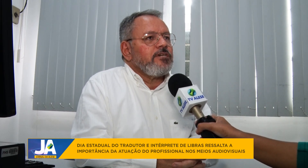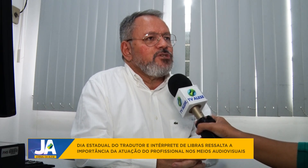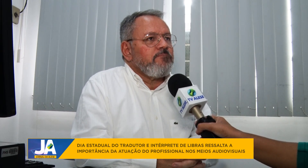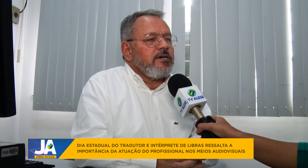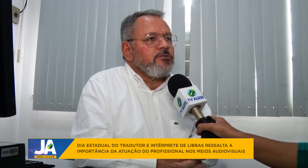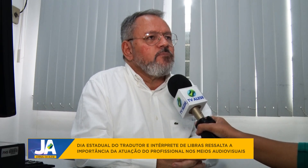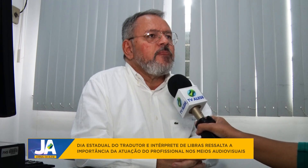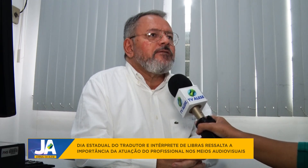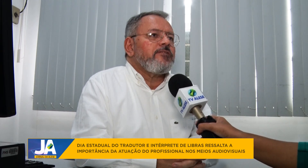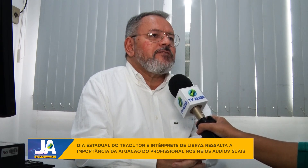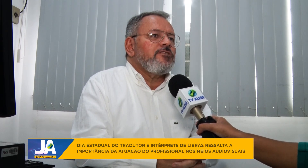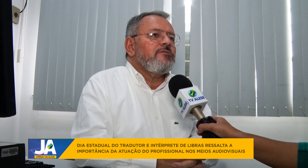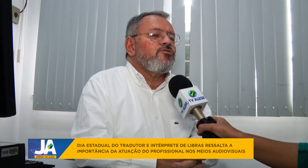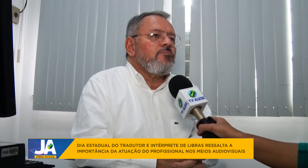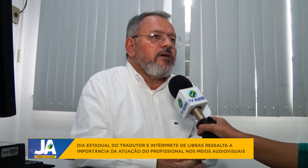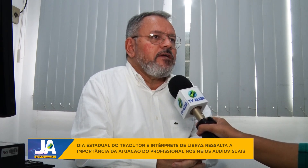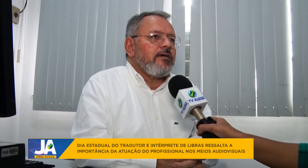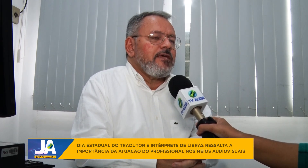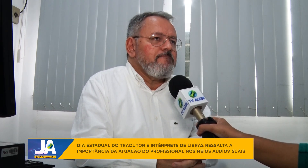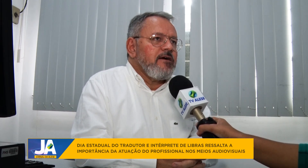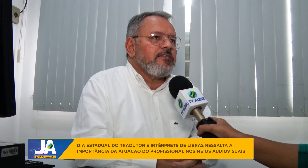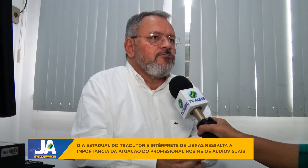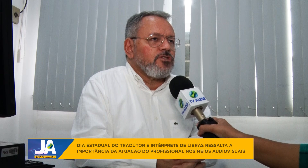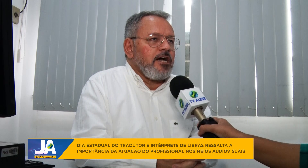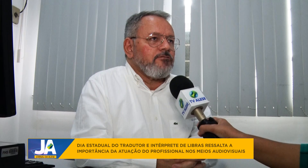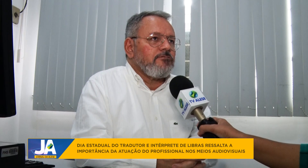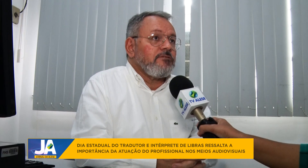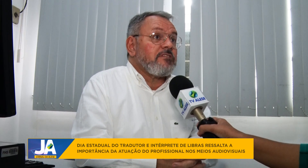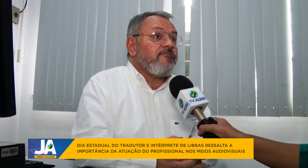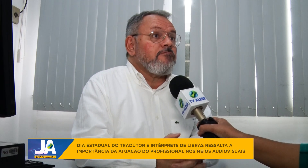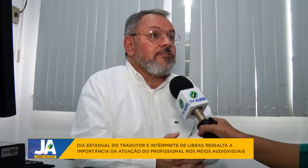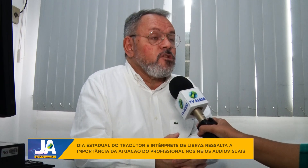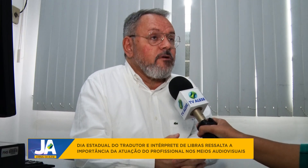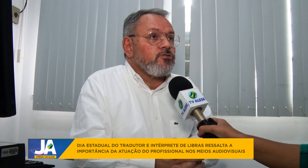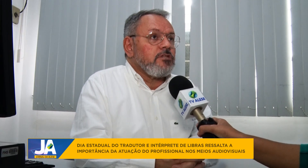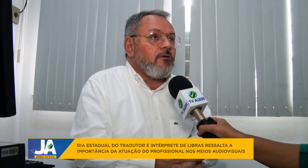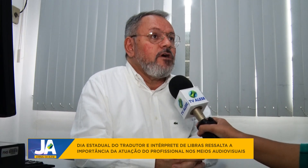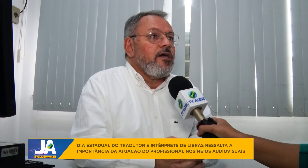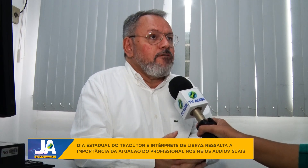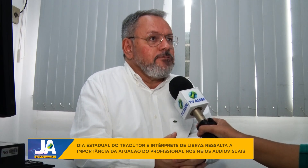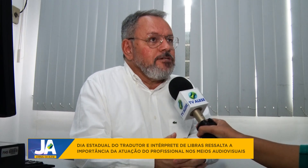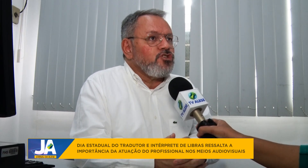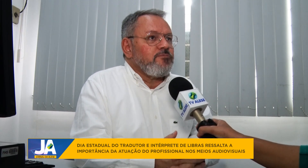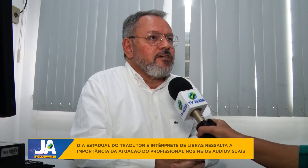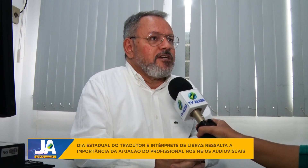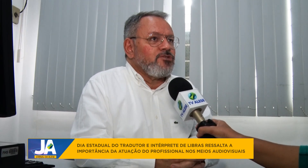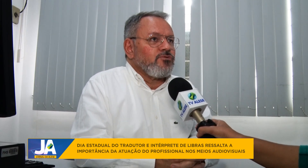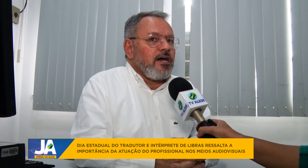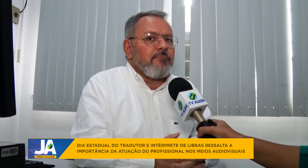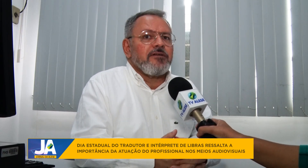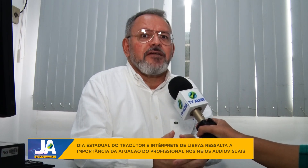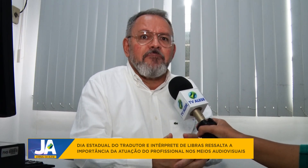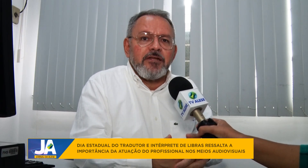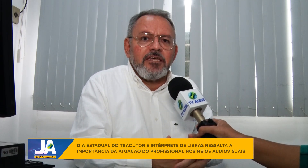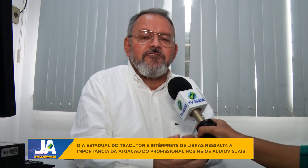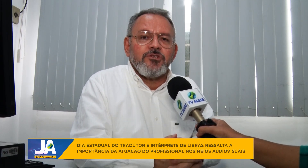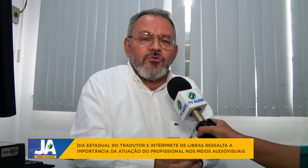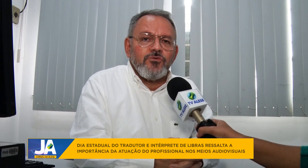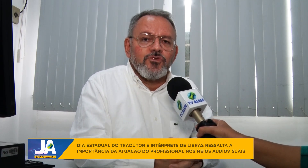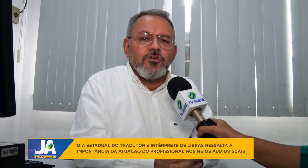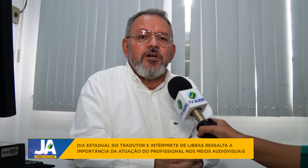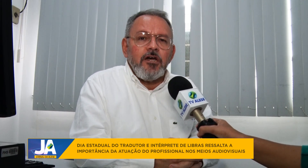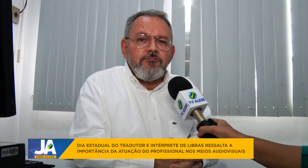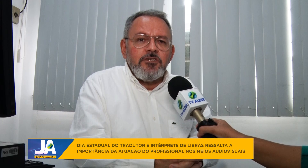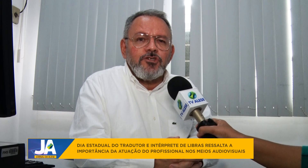de libras sergipano tem atendido muito bem a demanda do Estado, inclusive está faltando profissional, é um nicho para quem quer estudar, para quem quer aprender,